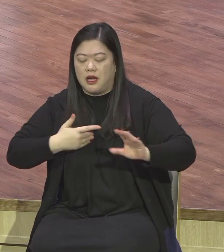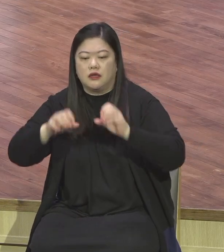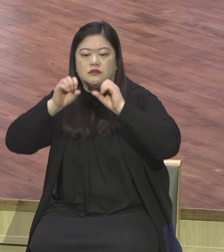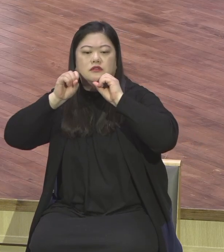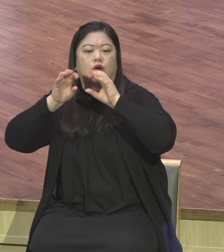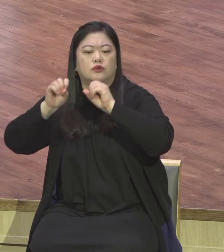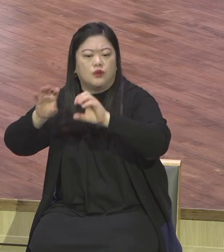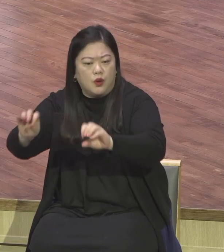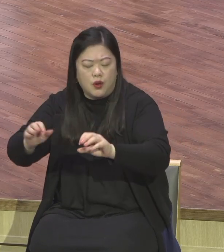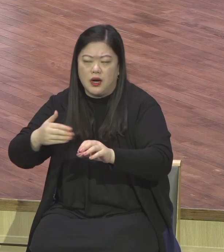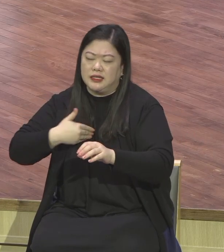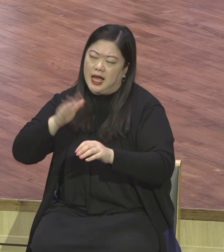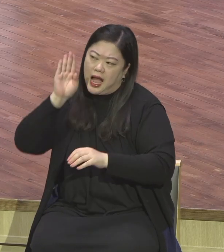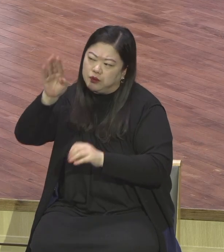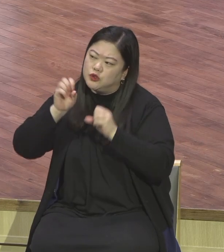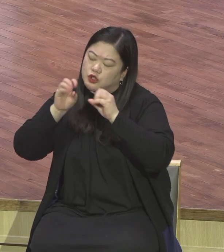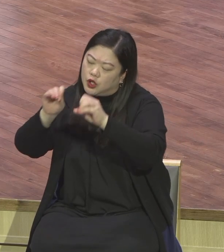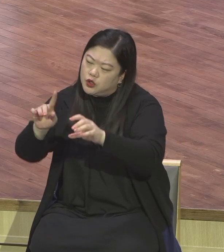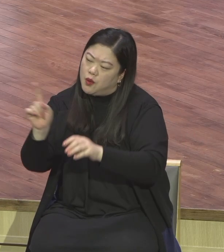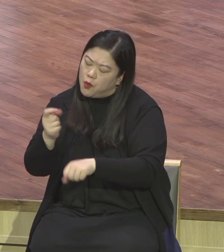현장에 착착착착착 나갑니다